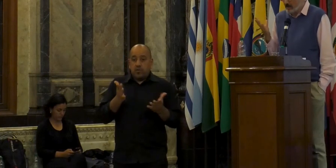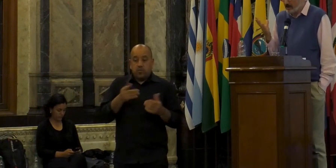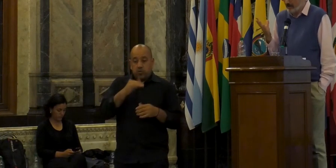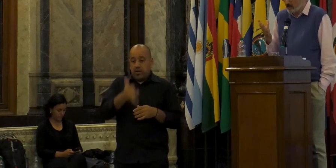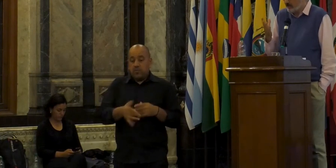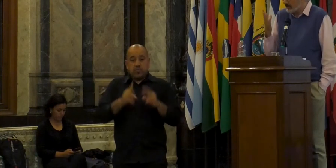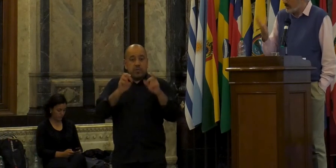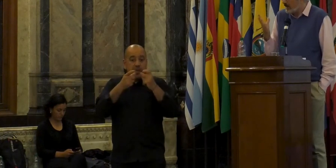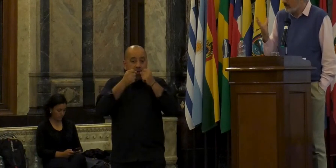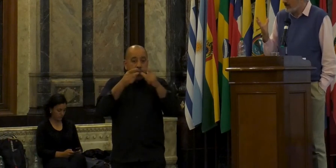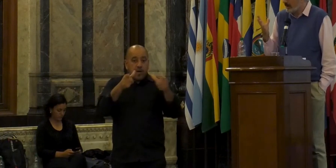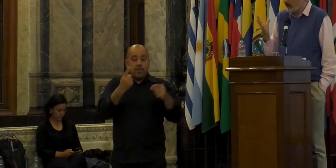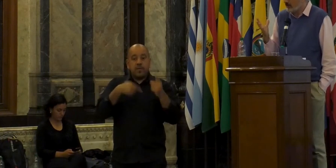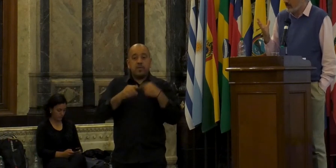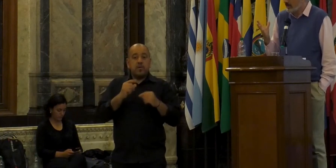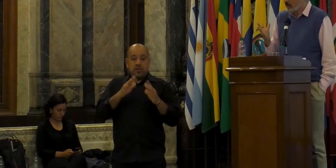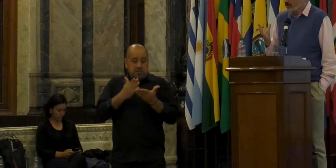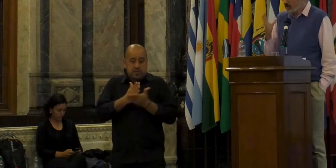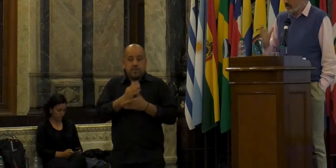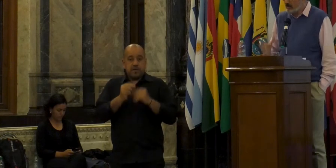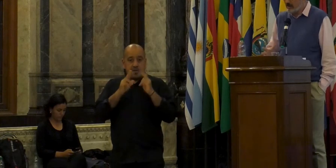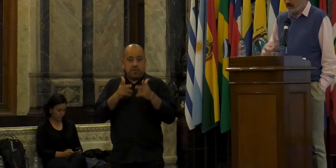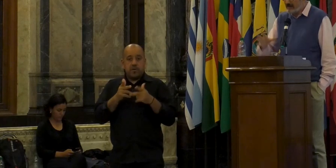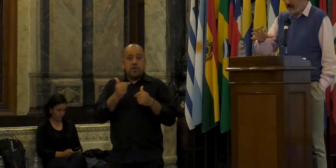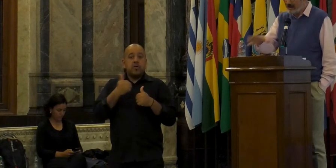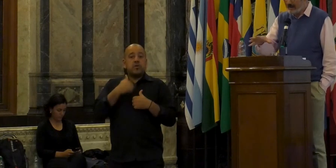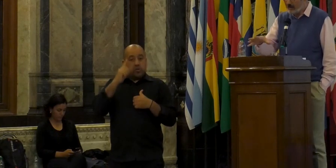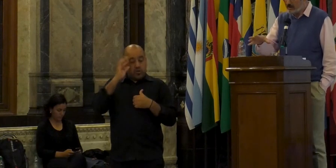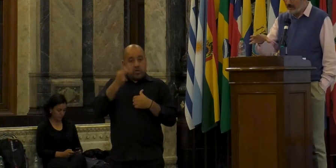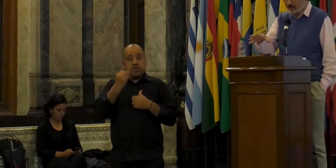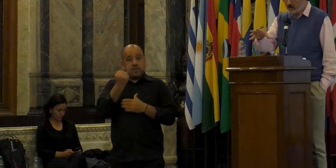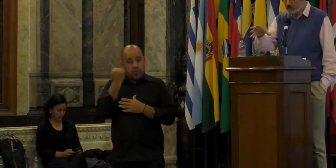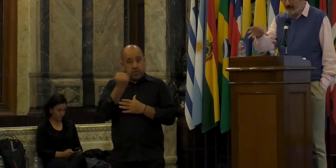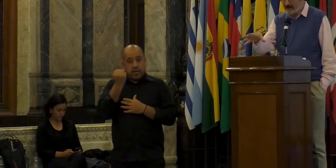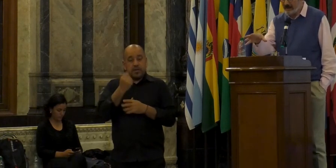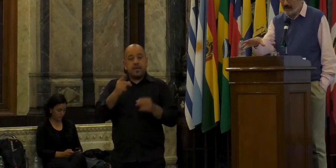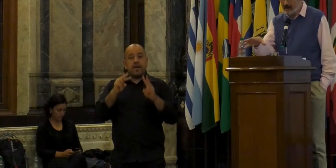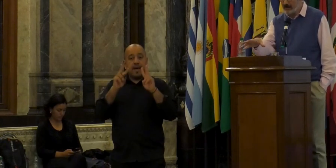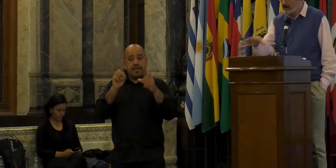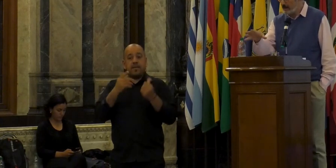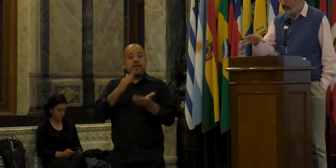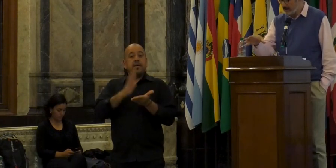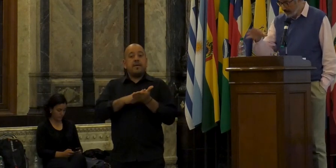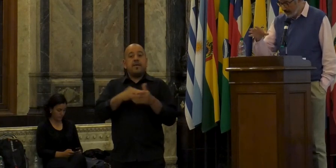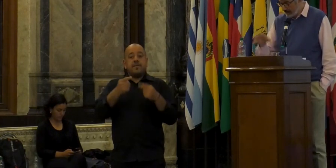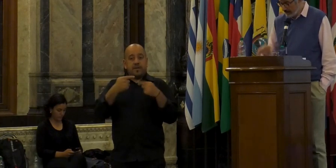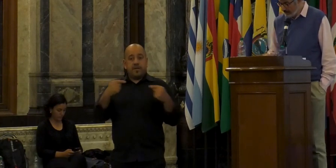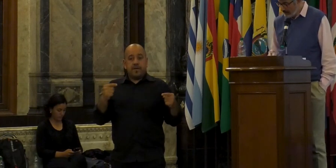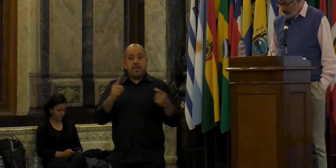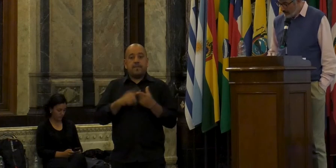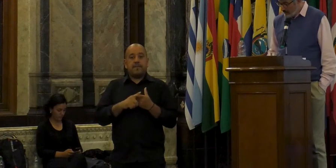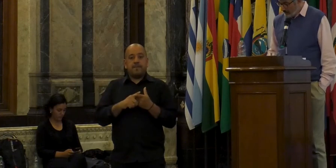lenguaje sobre los afectos, pero los invocamos todo el rato, ¿no? Yo creo que es importante traer la cosa al terreno de su materialidad y